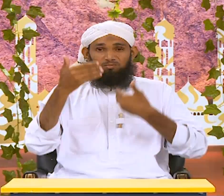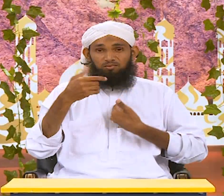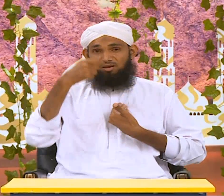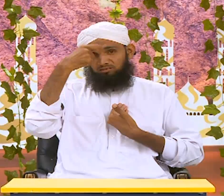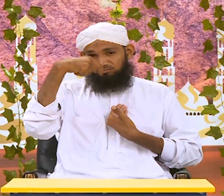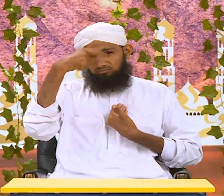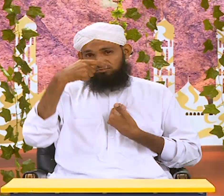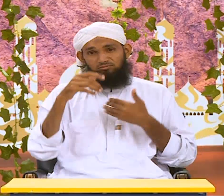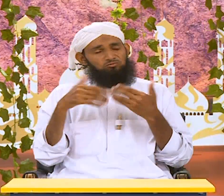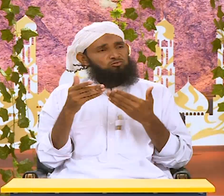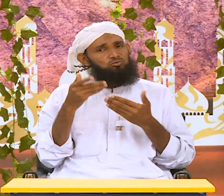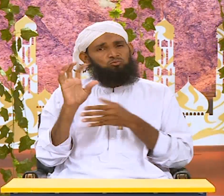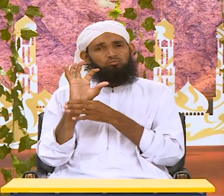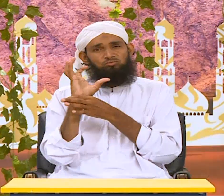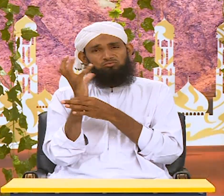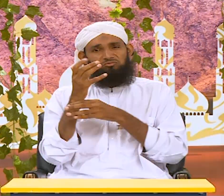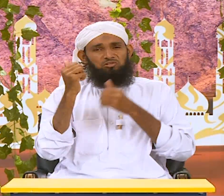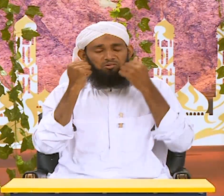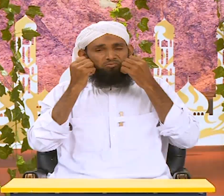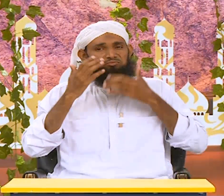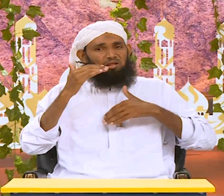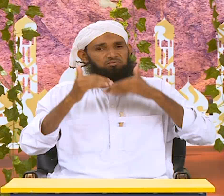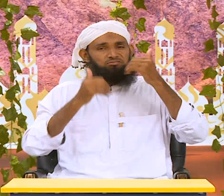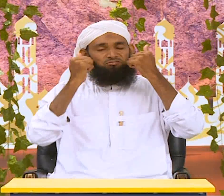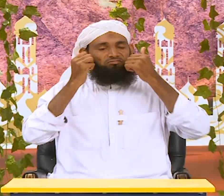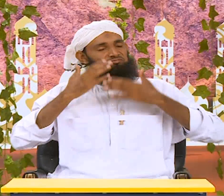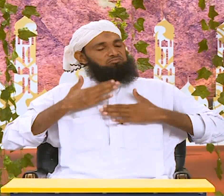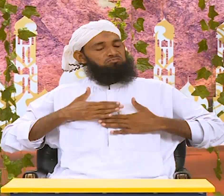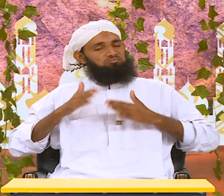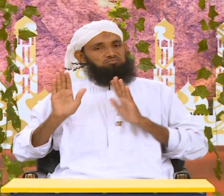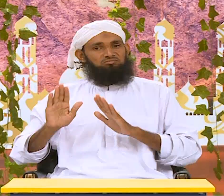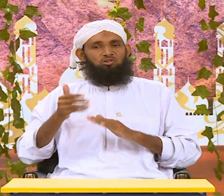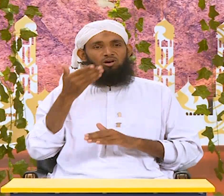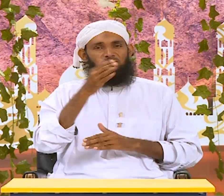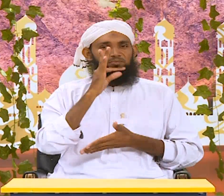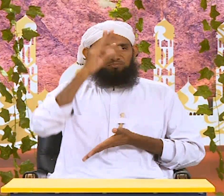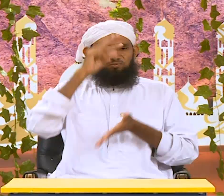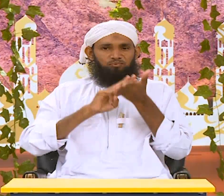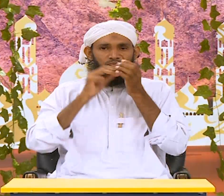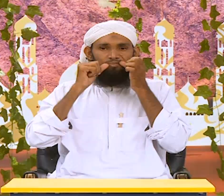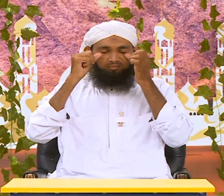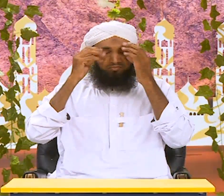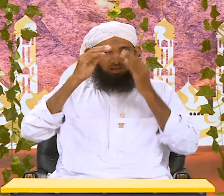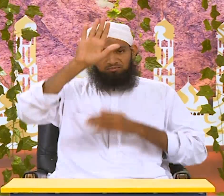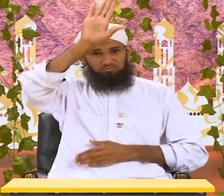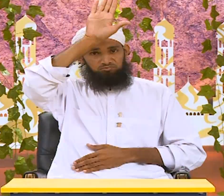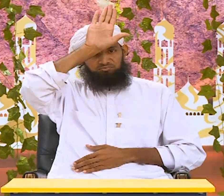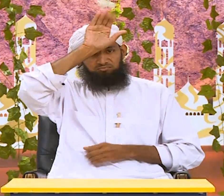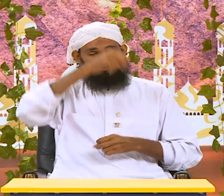کیسر و کسریٰ تو دنیاوی نعمتوں میں عیش سے زندگی گزاریں اور آپ اللہ پاک کے رسول ہونے کے باوجود ایسی زاہدانہ زندگی